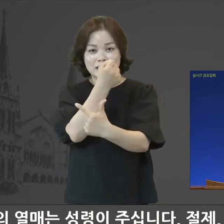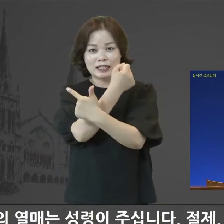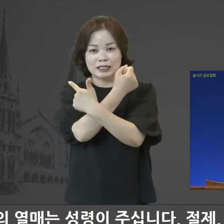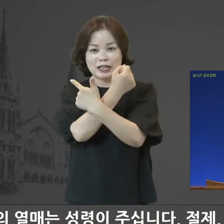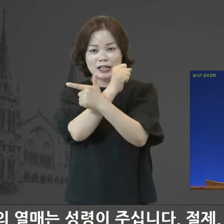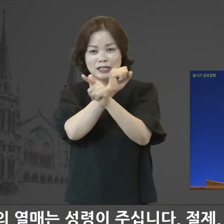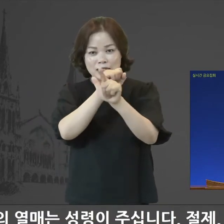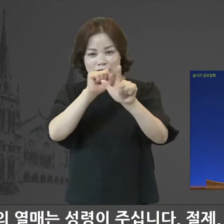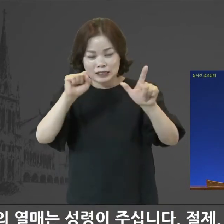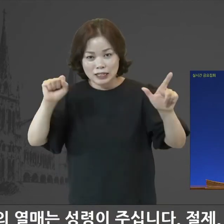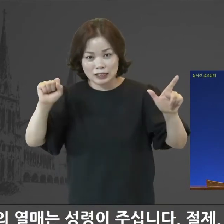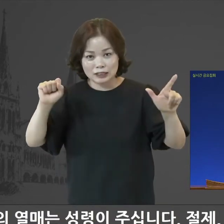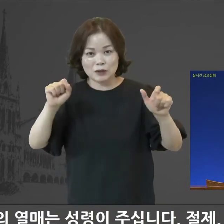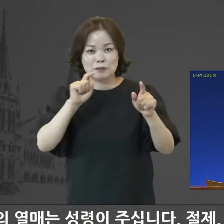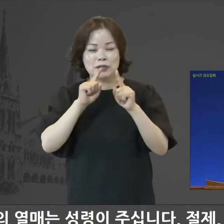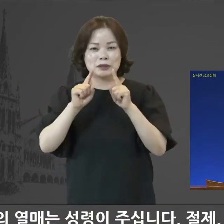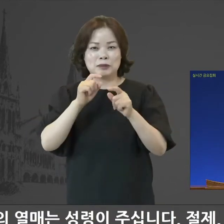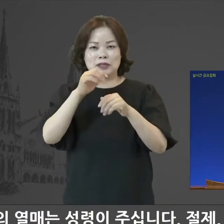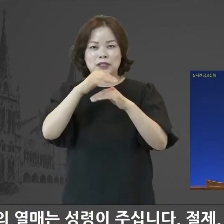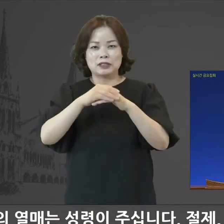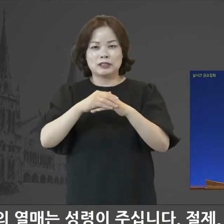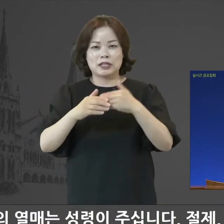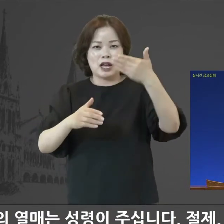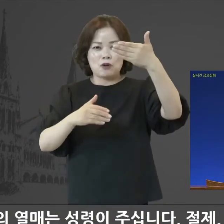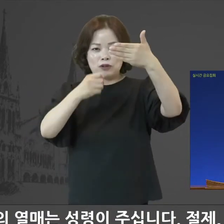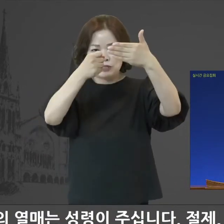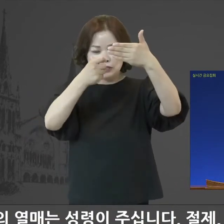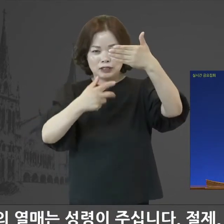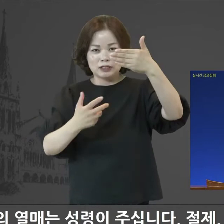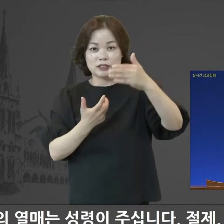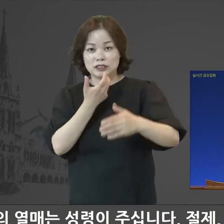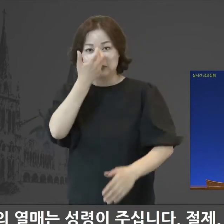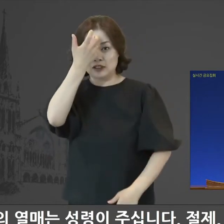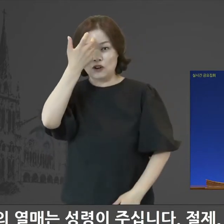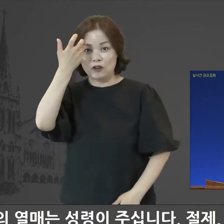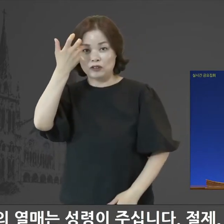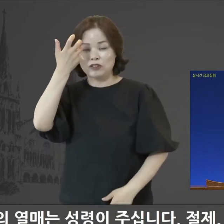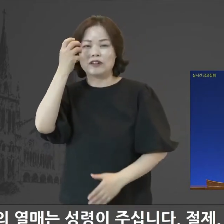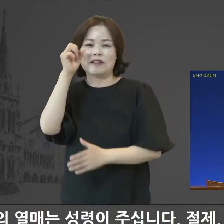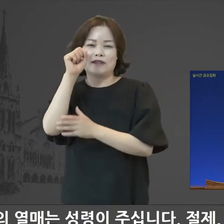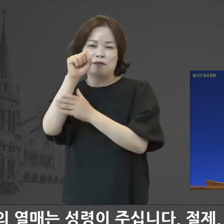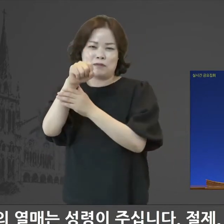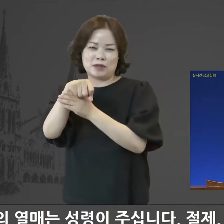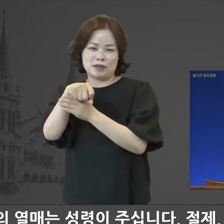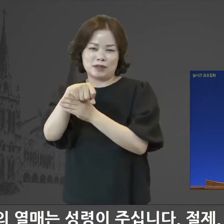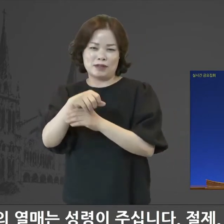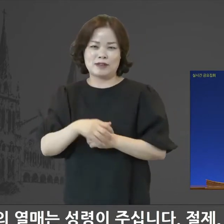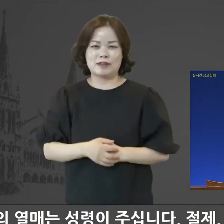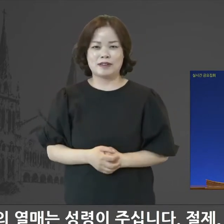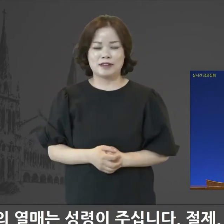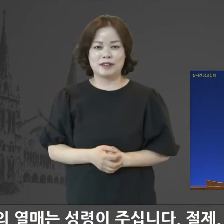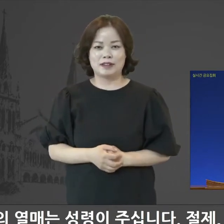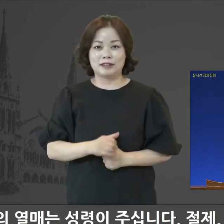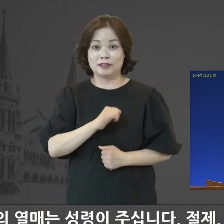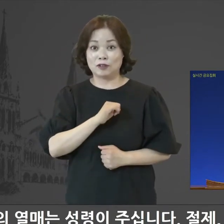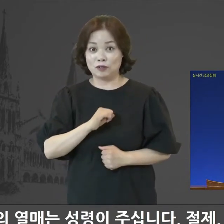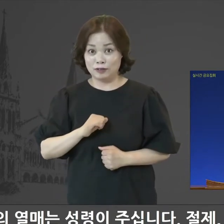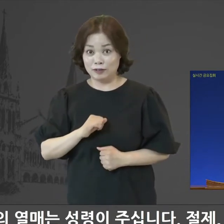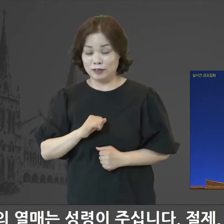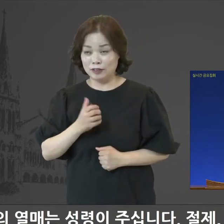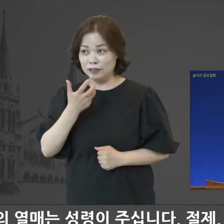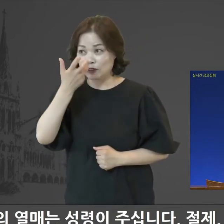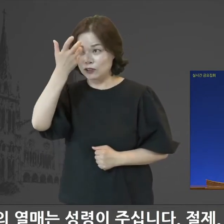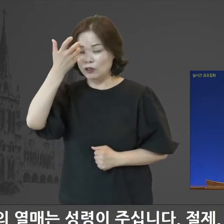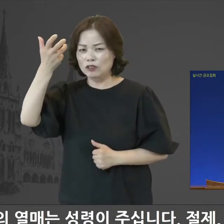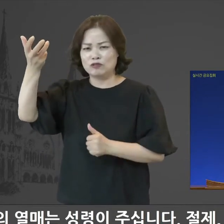22절 23절 9가지 열매 9번째 절제였죠? 성령의 열매예요, 절제가. 그래서